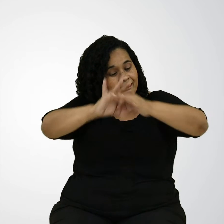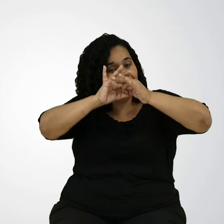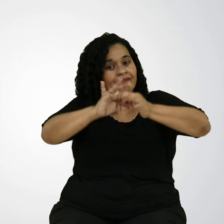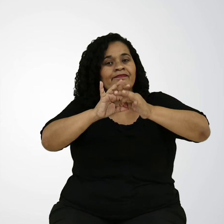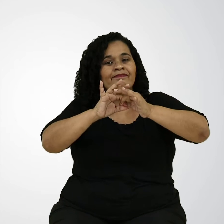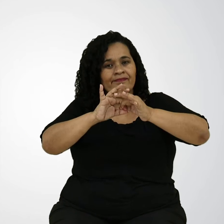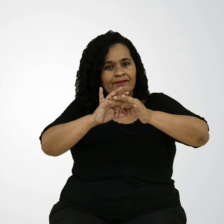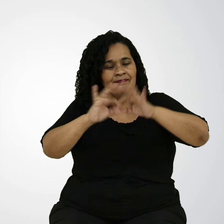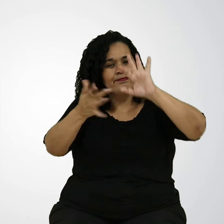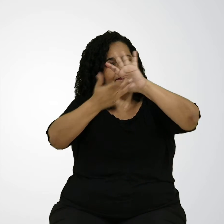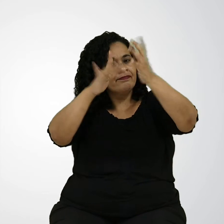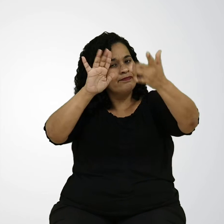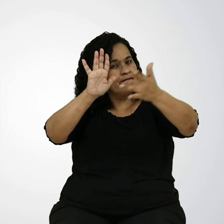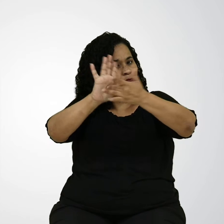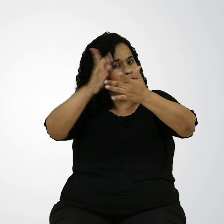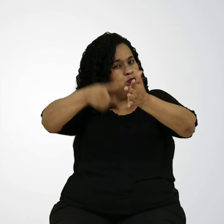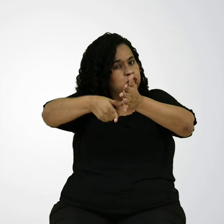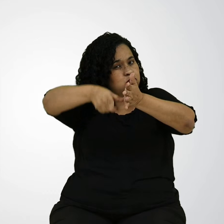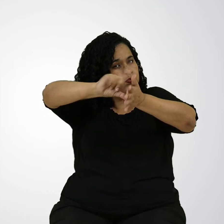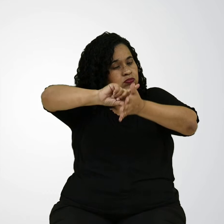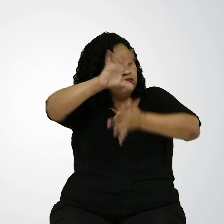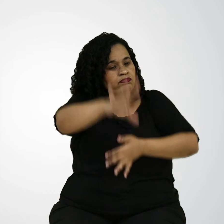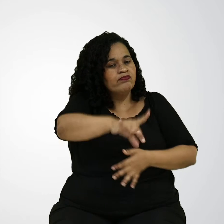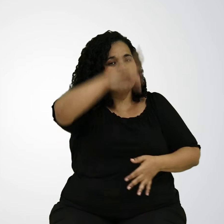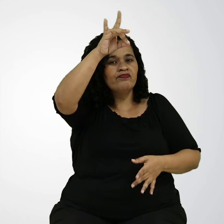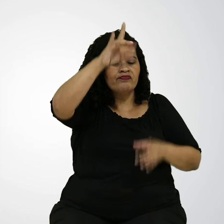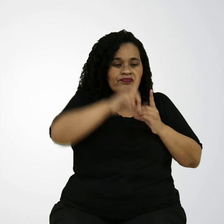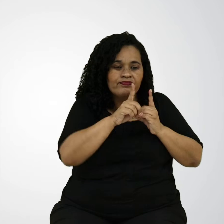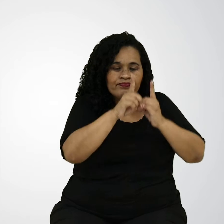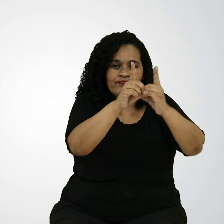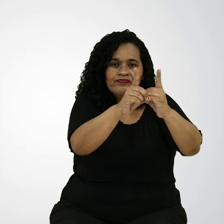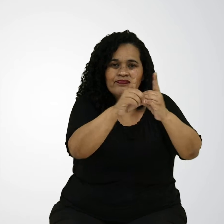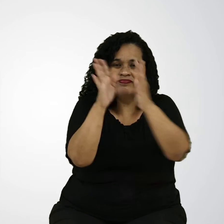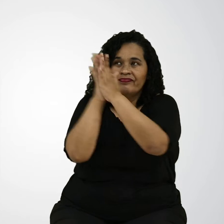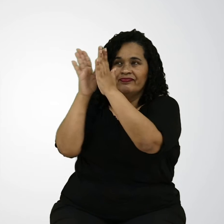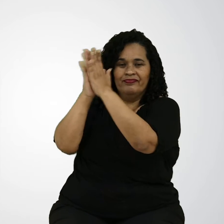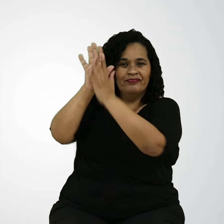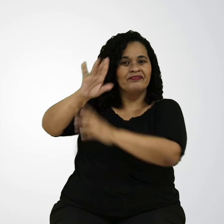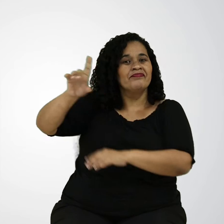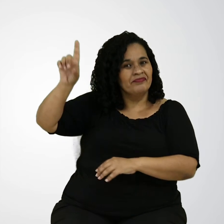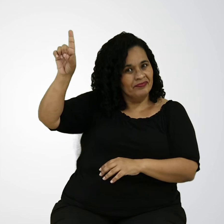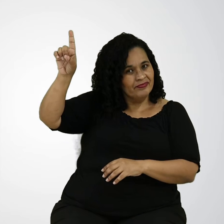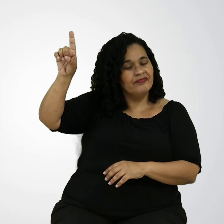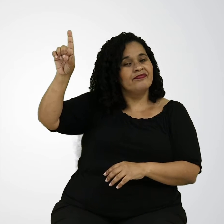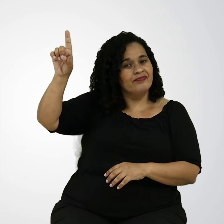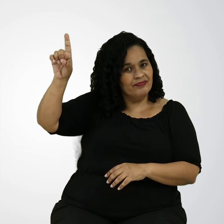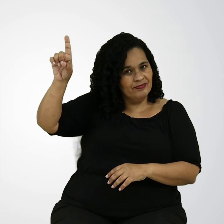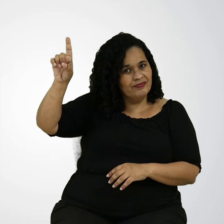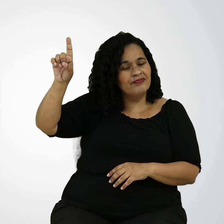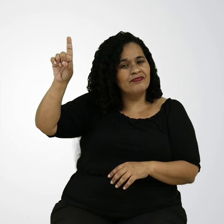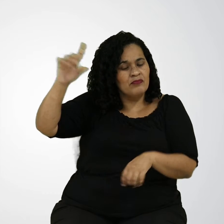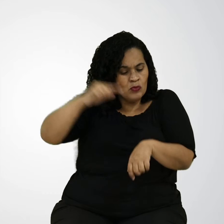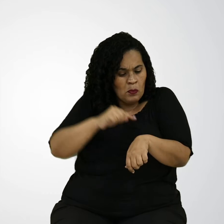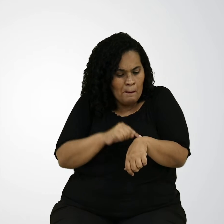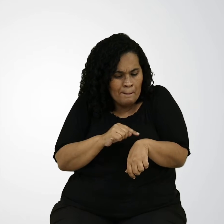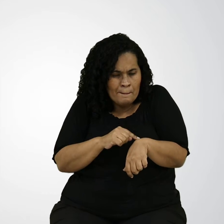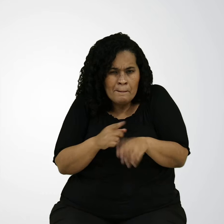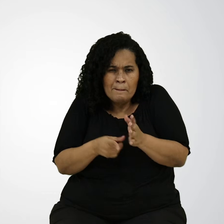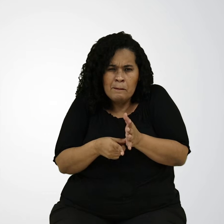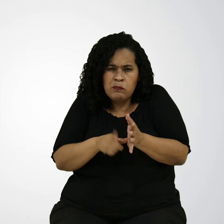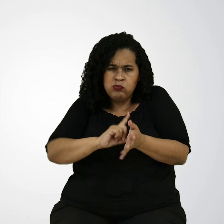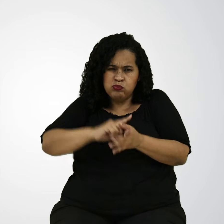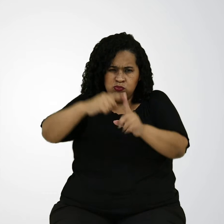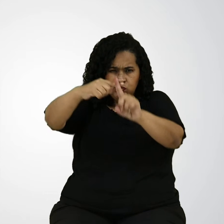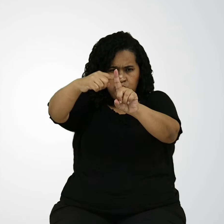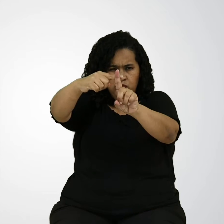né? Jesus, antes de escolher os seus apóstolos, ele orou antes de escolher os apóstolos, né? Momento antes dele ser crucificado,